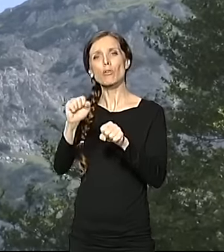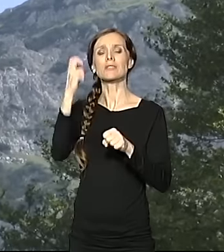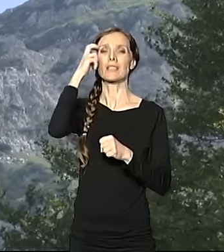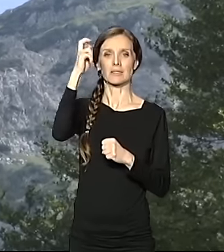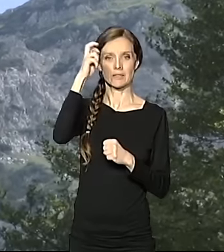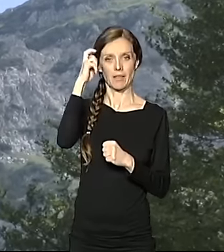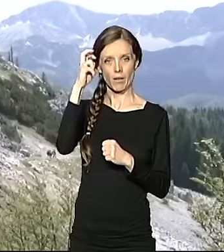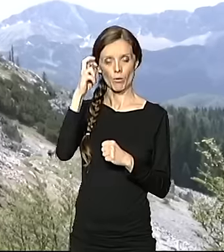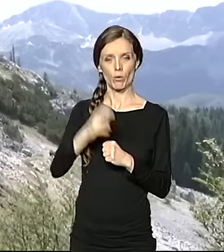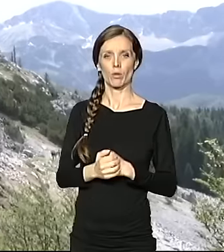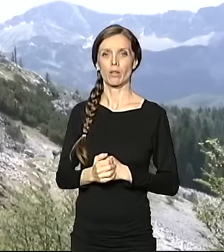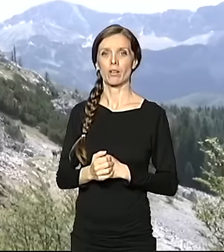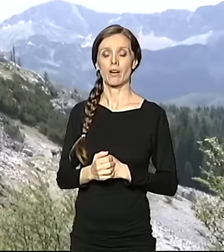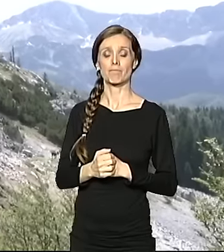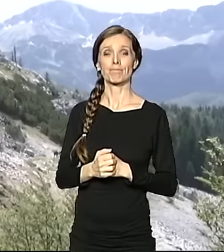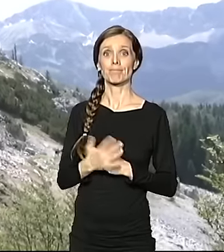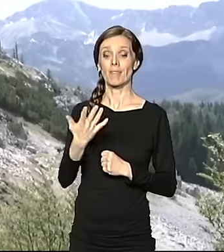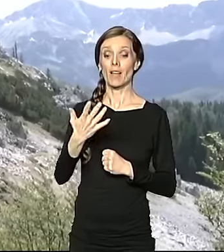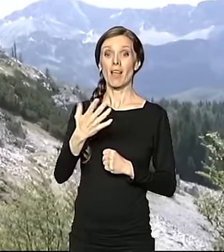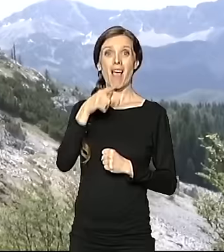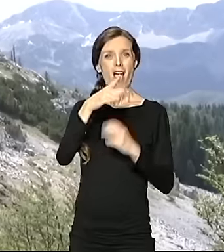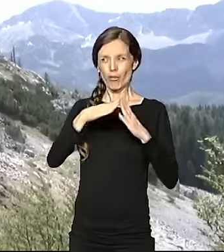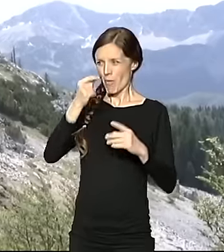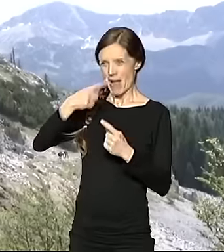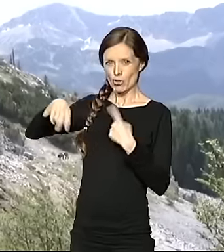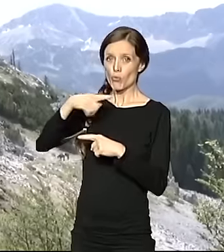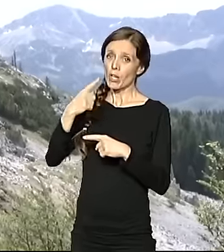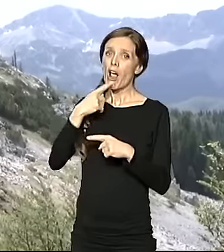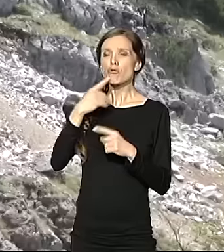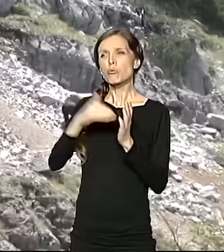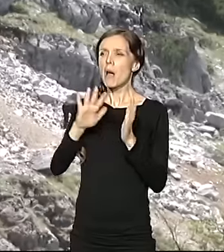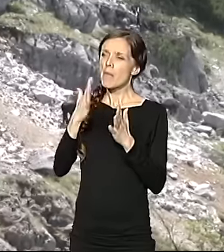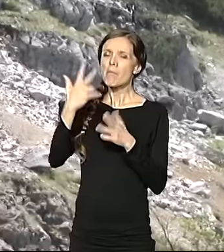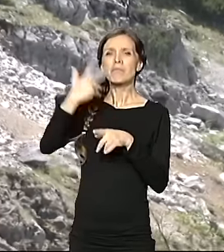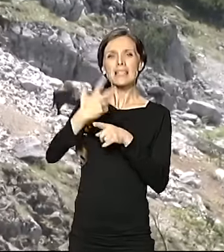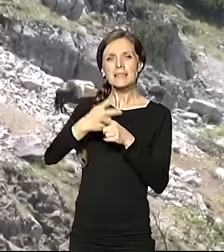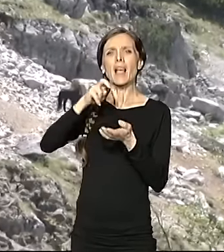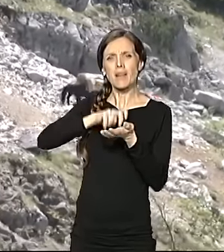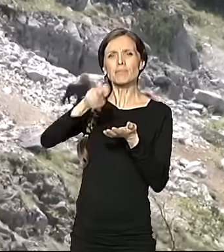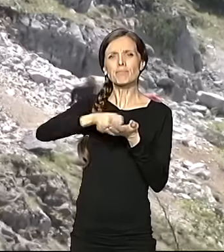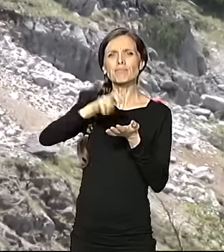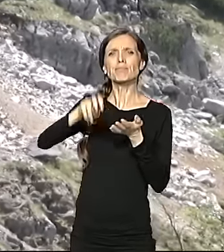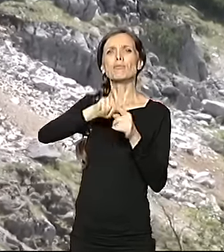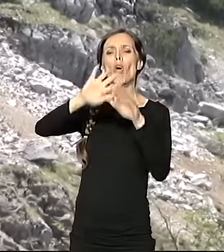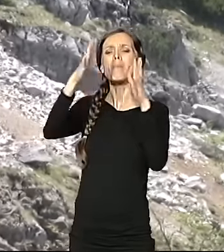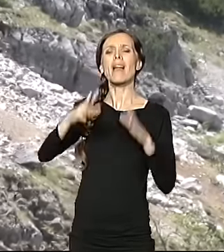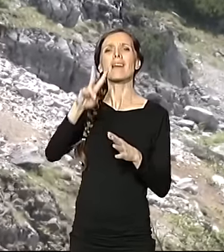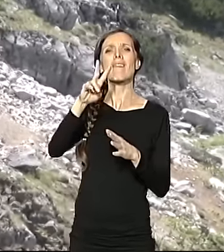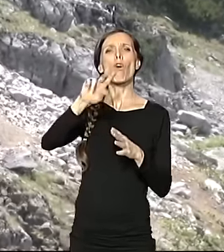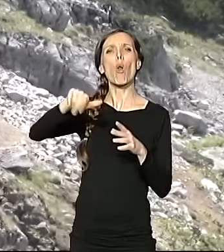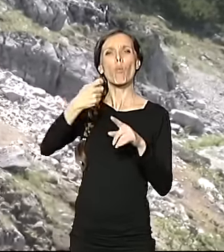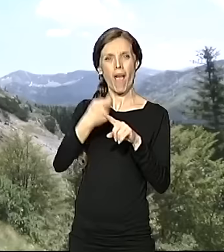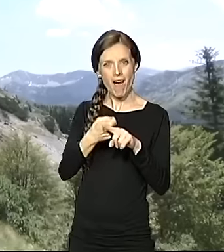Gore. Čeka nas, kako nam kažu naši domaćini, oko 3 sata hoda do podnožja Volujaka, gde su katuni